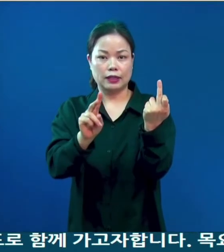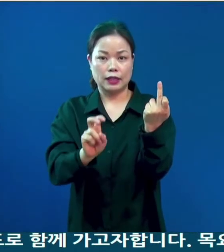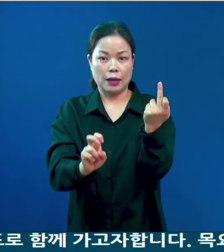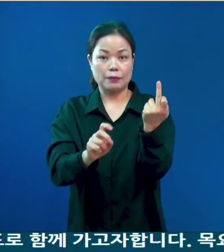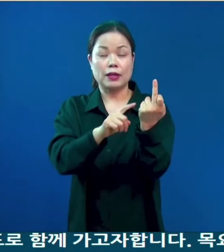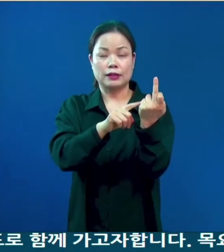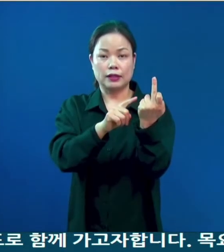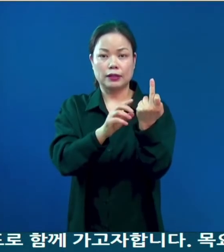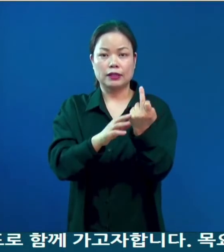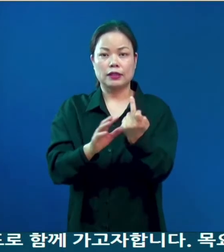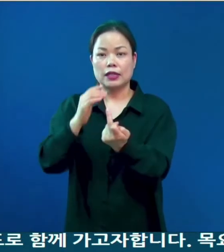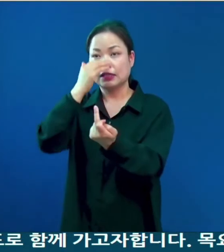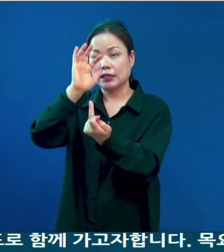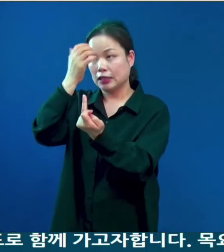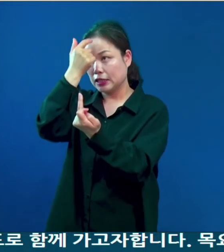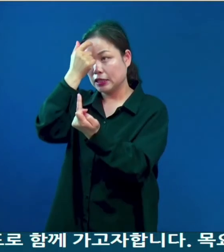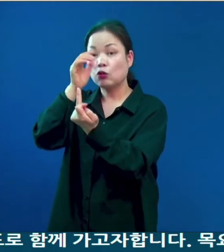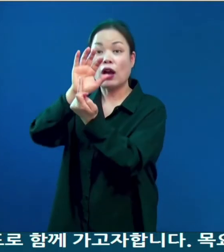있는 것입니다.